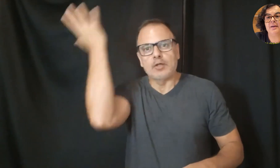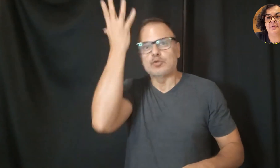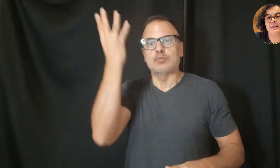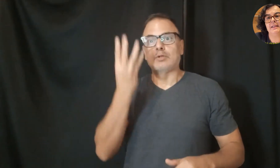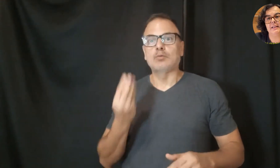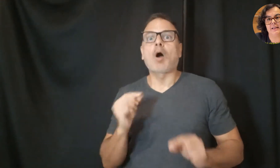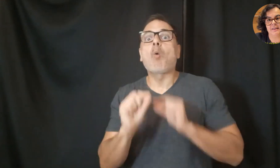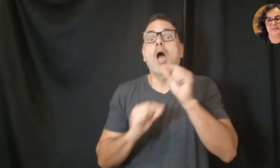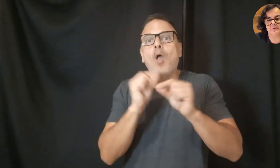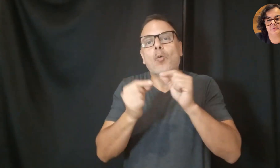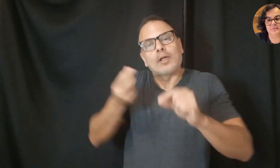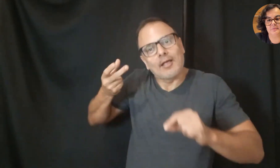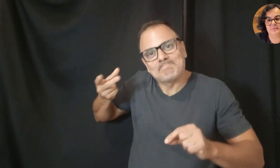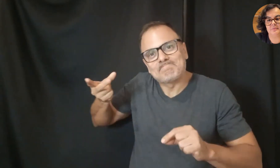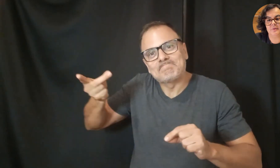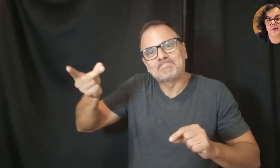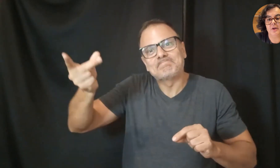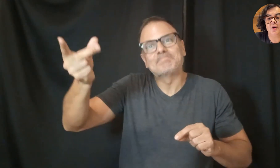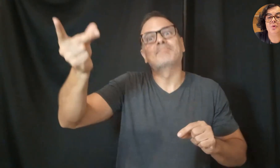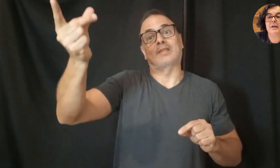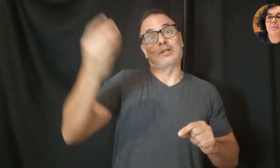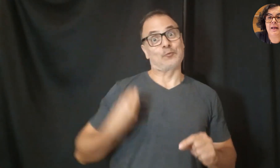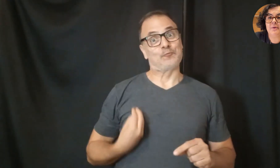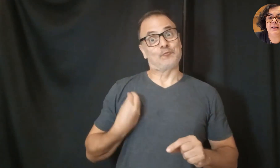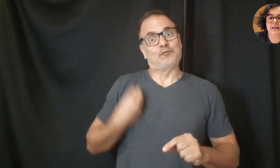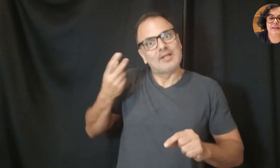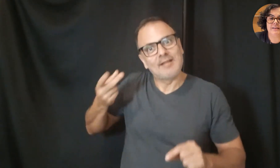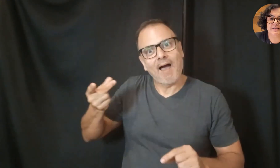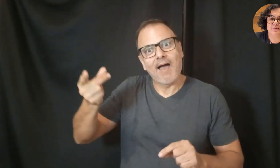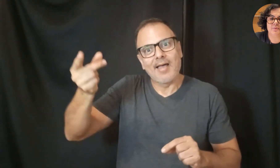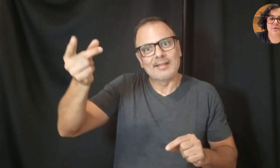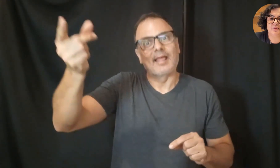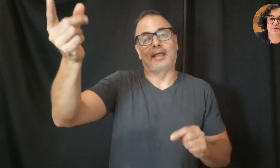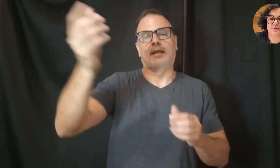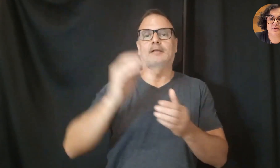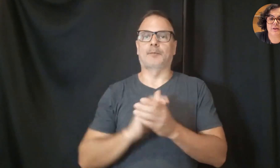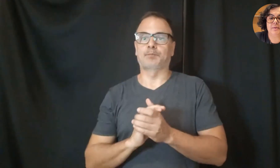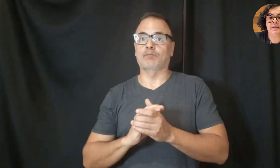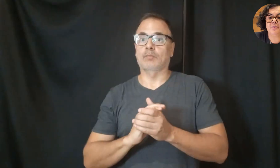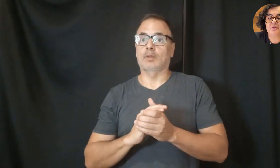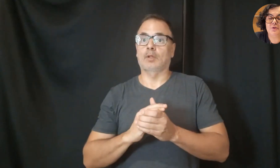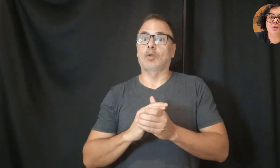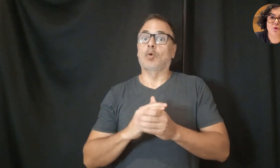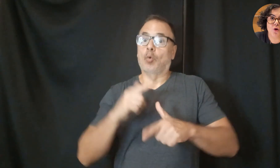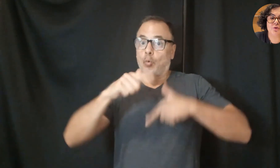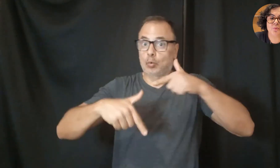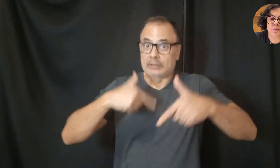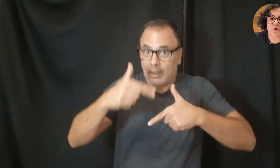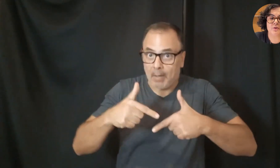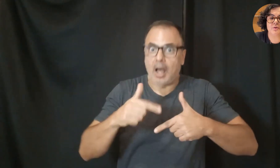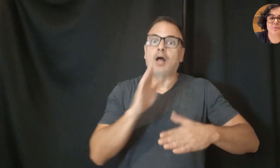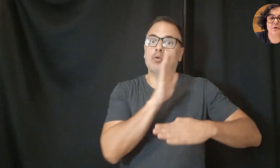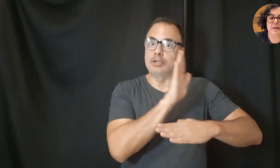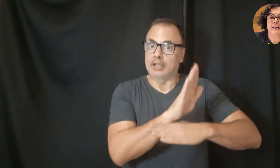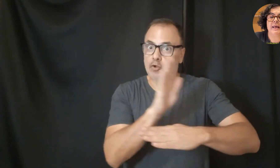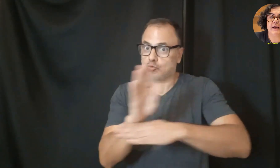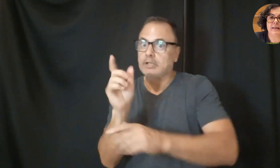vida eterna. O trabalho que realizamos em benefício do nosso próximo é aquele